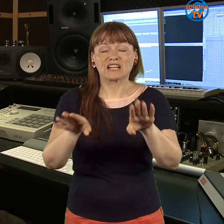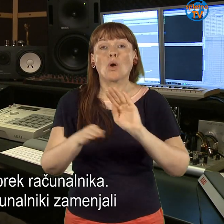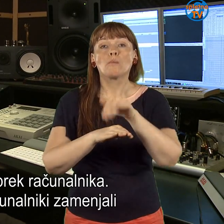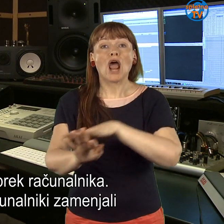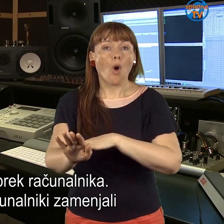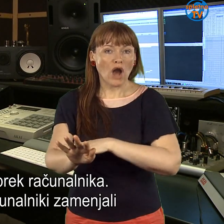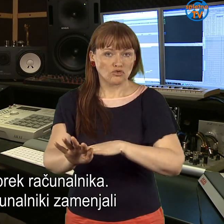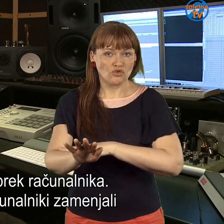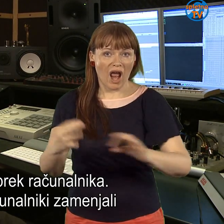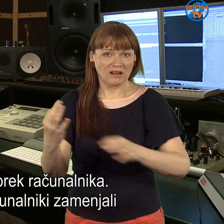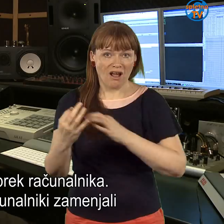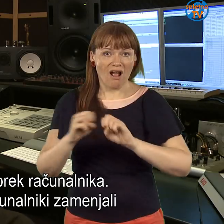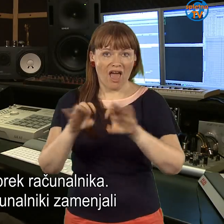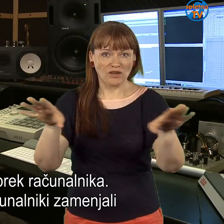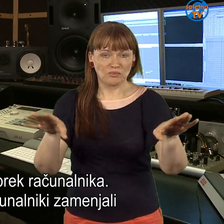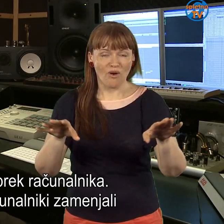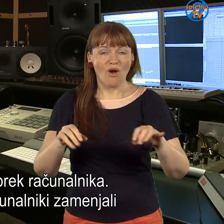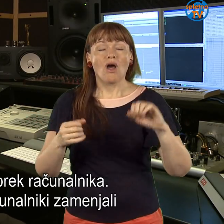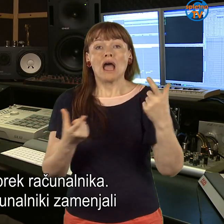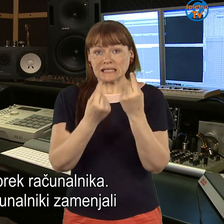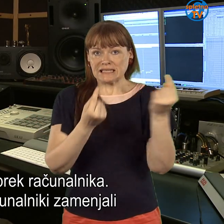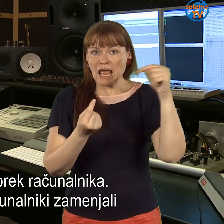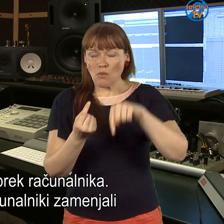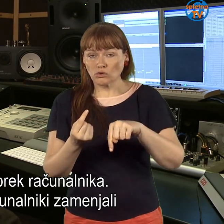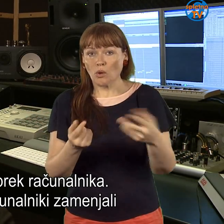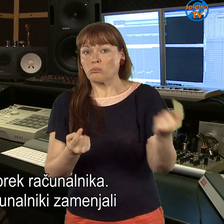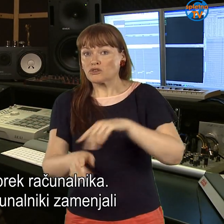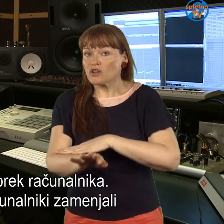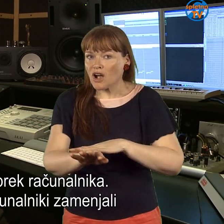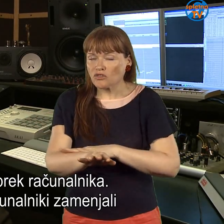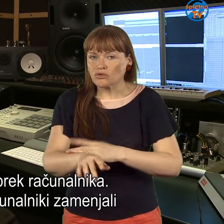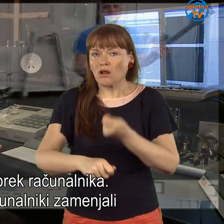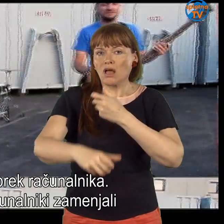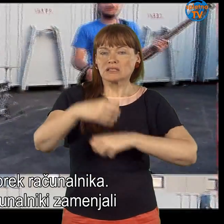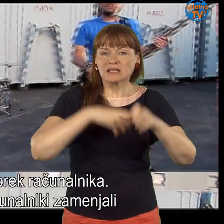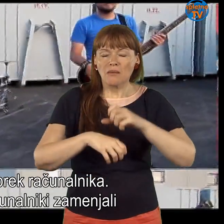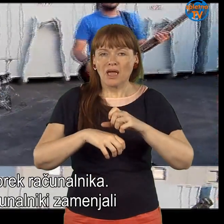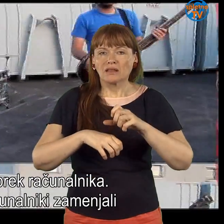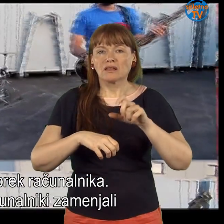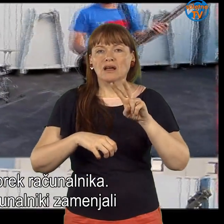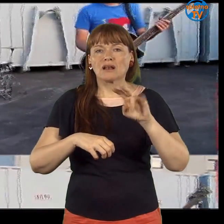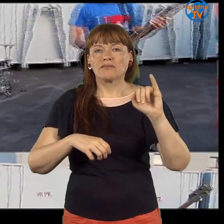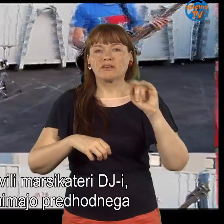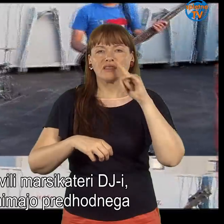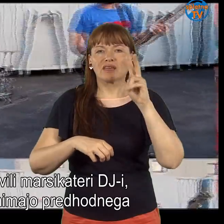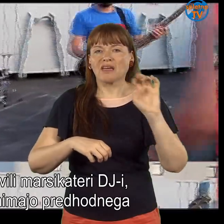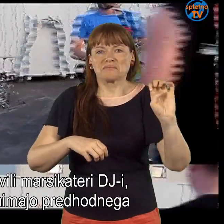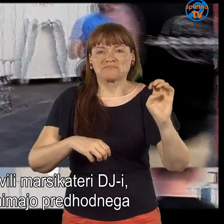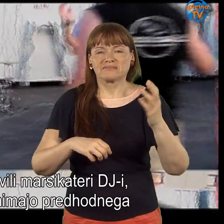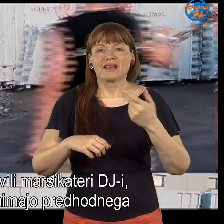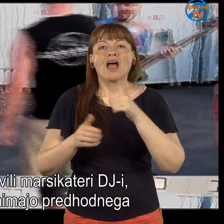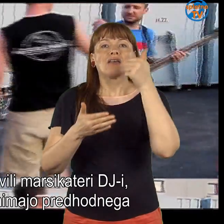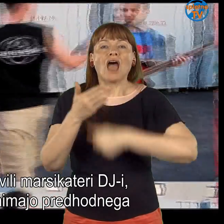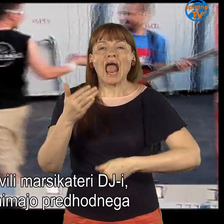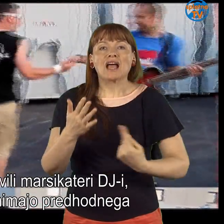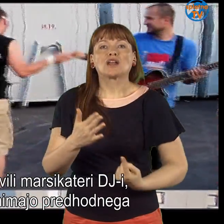računalnika. In s tem, ko so prišli na računalniki in zamenjali vinilke, so se tudi kar